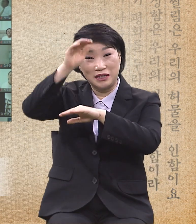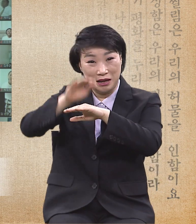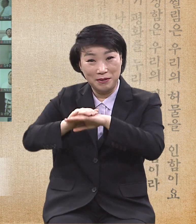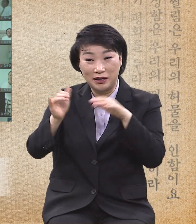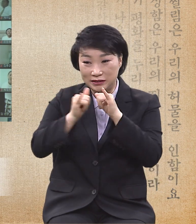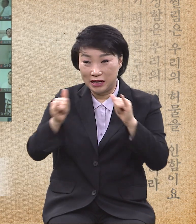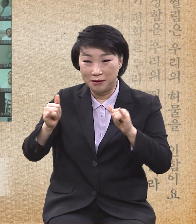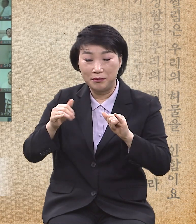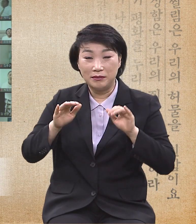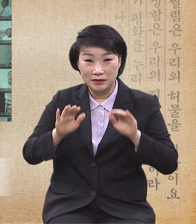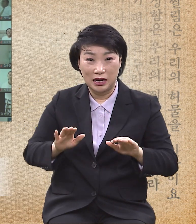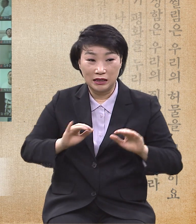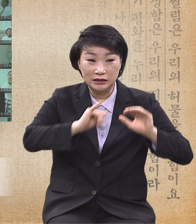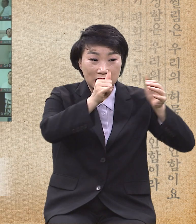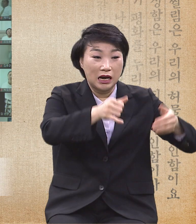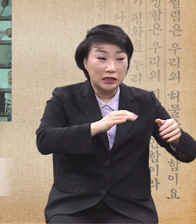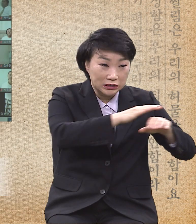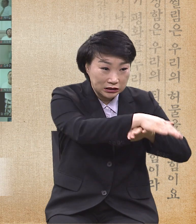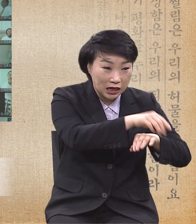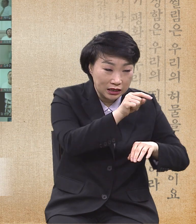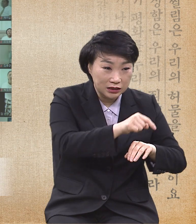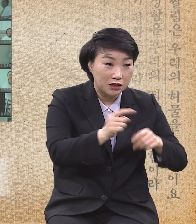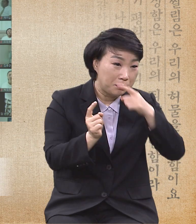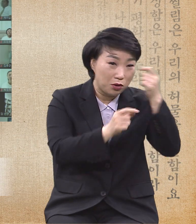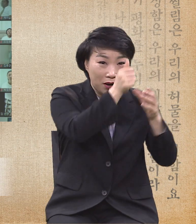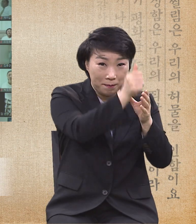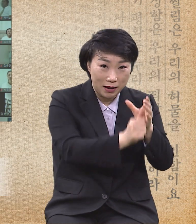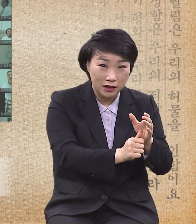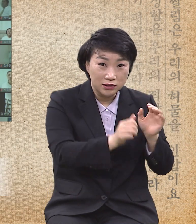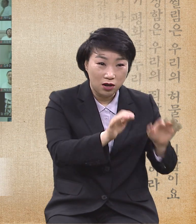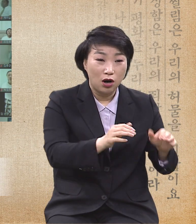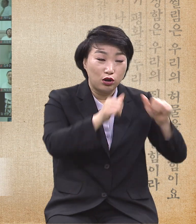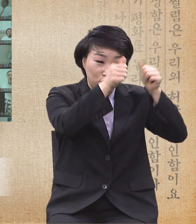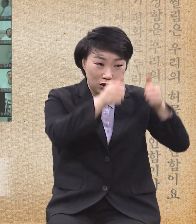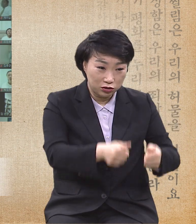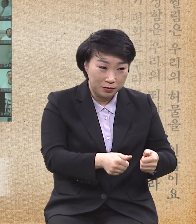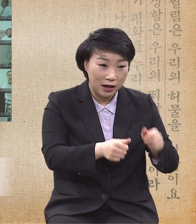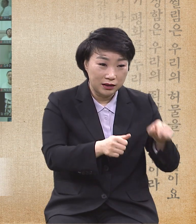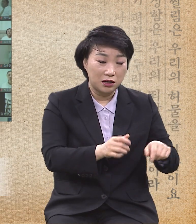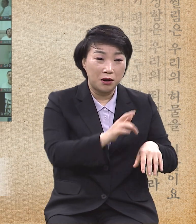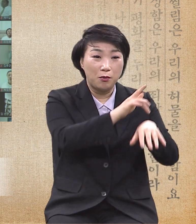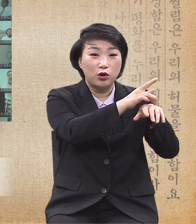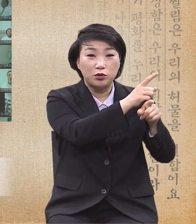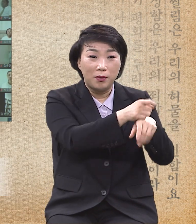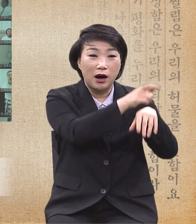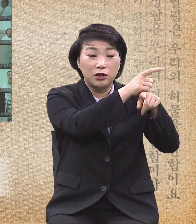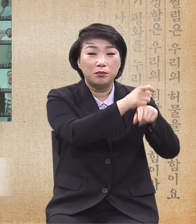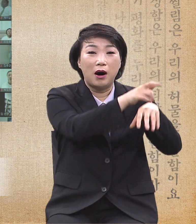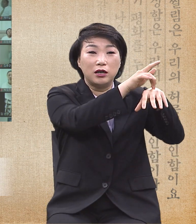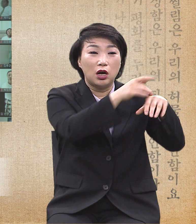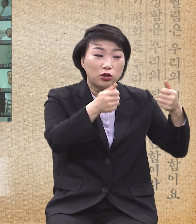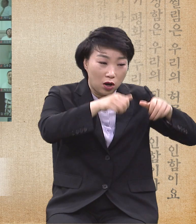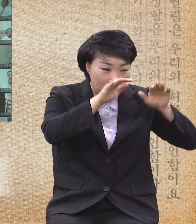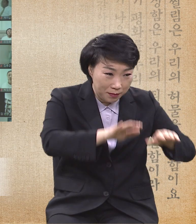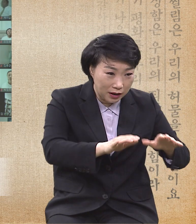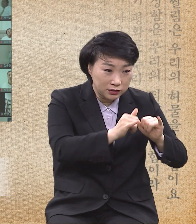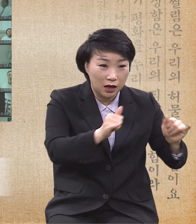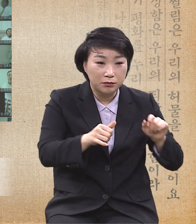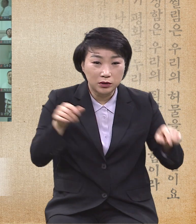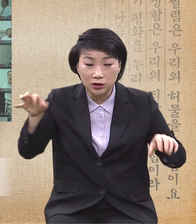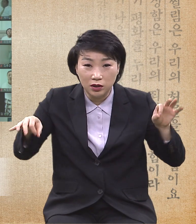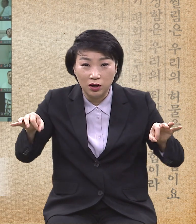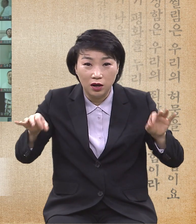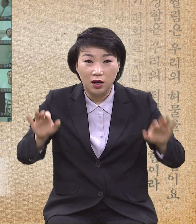예배하는 자와 세상 풍속의 미혹에 빠져 우상 숭배로 마귀에게 경배하는 자는